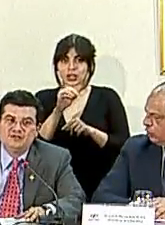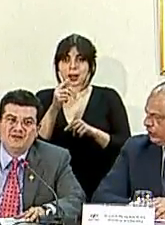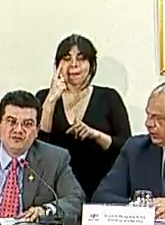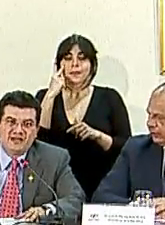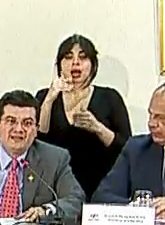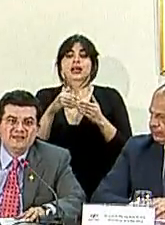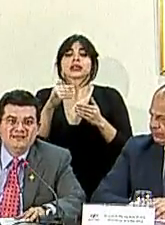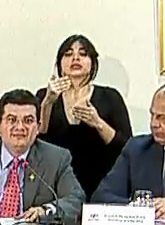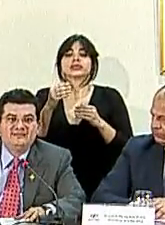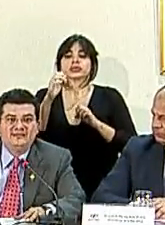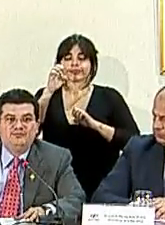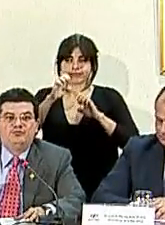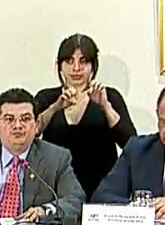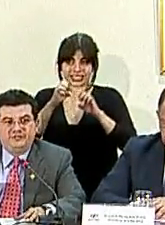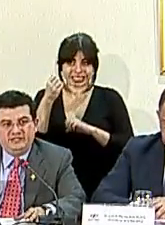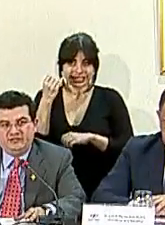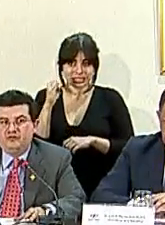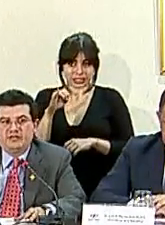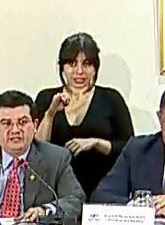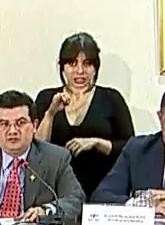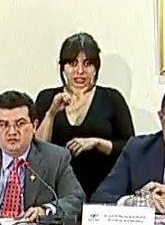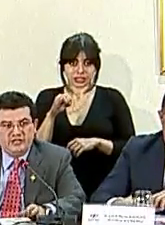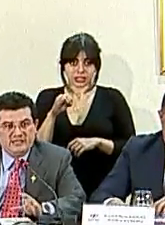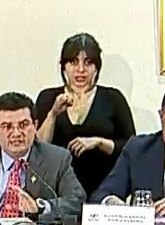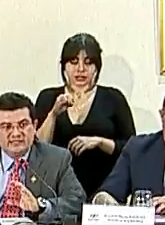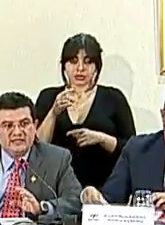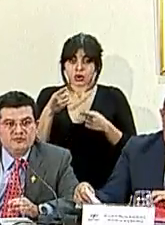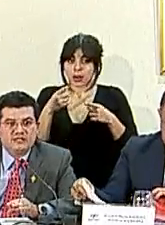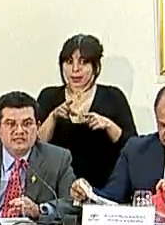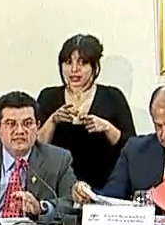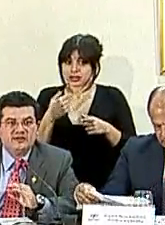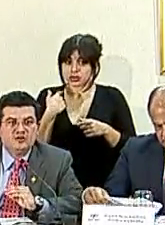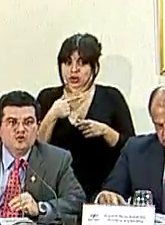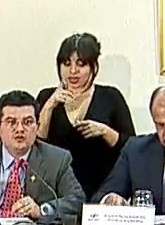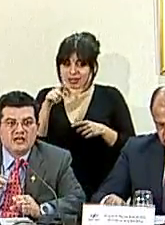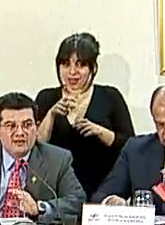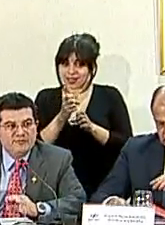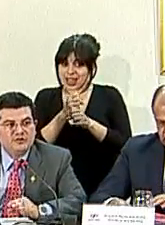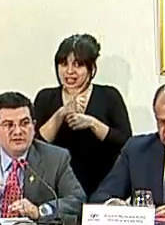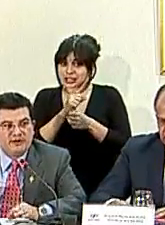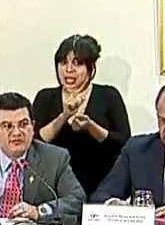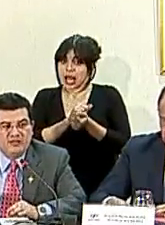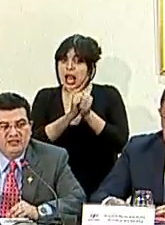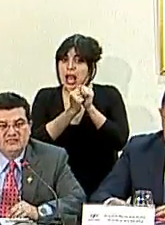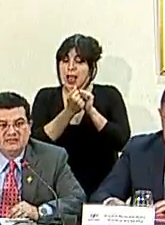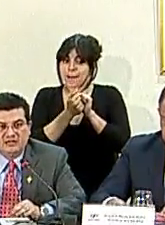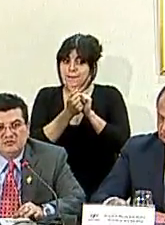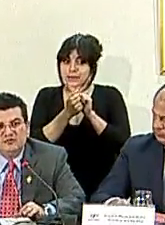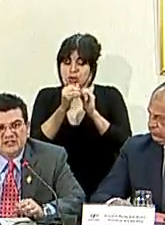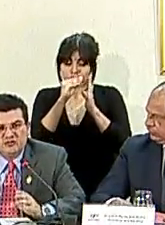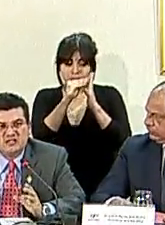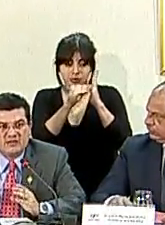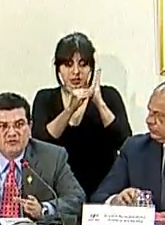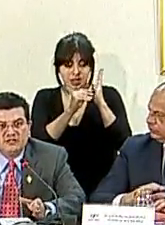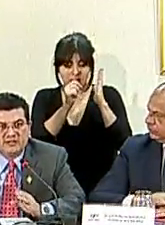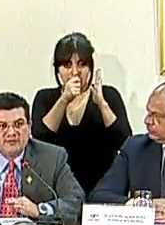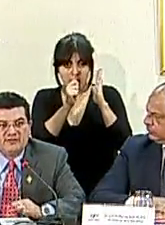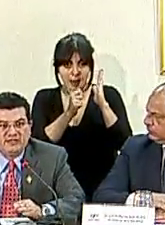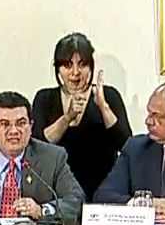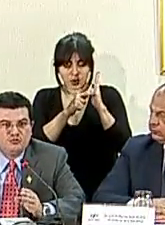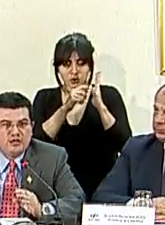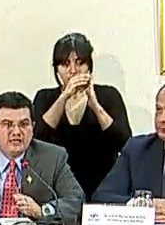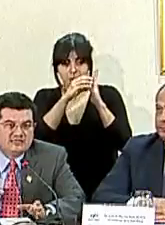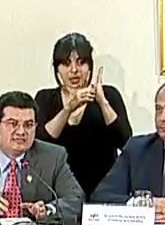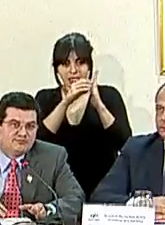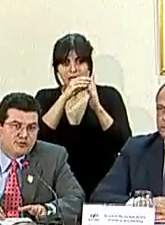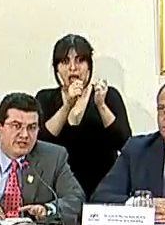para después valorar si lo que sucede es que tenemos que hacer un cambio entre partidas. Algunos de esos cambios entre